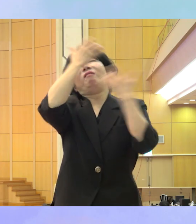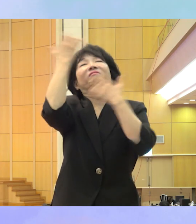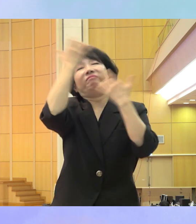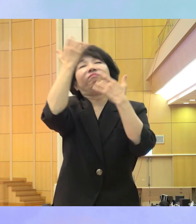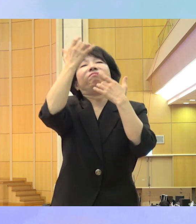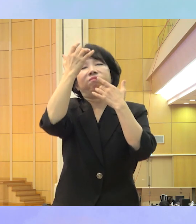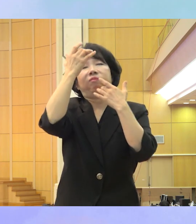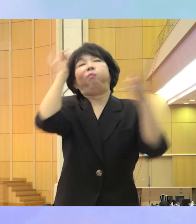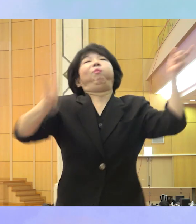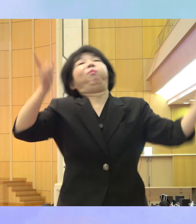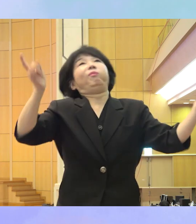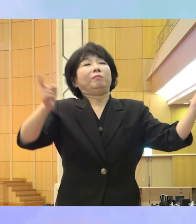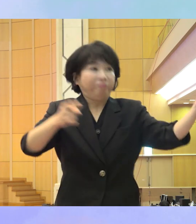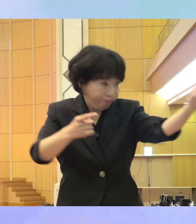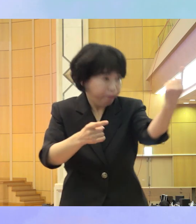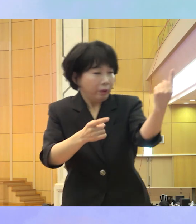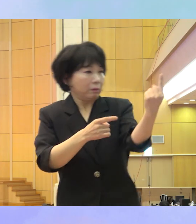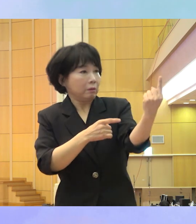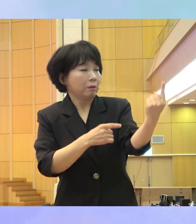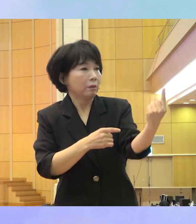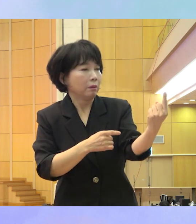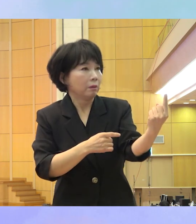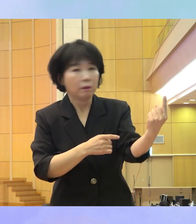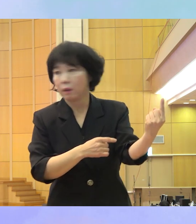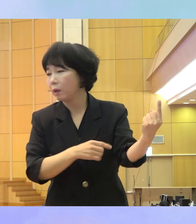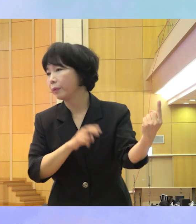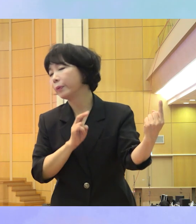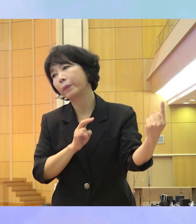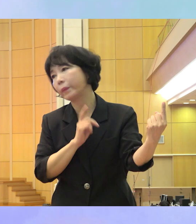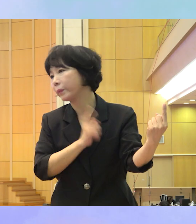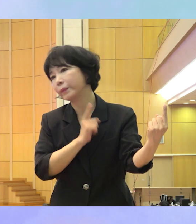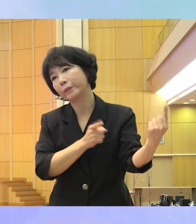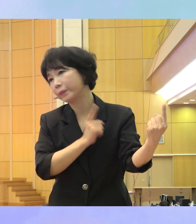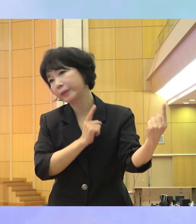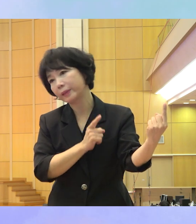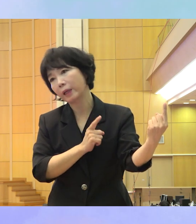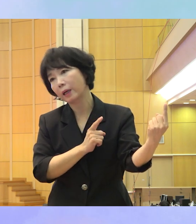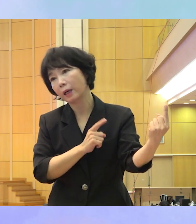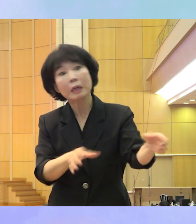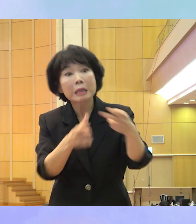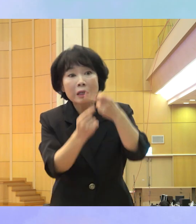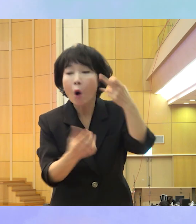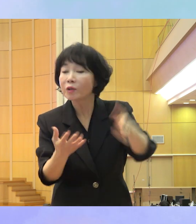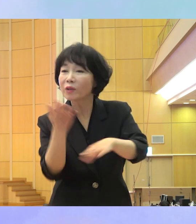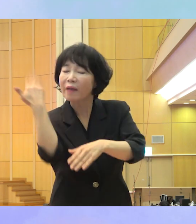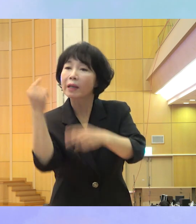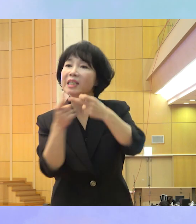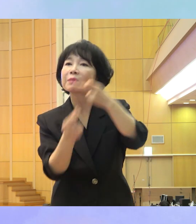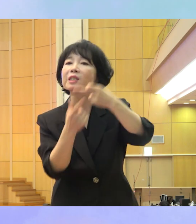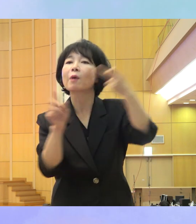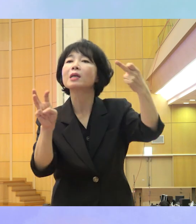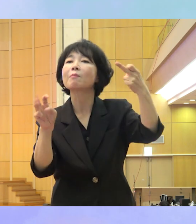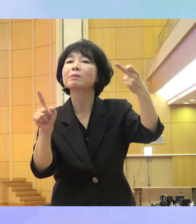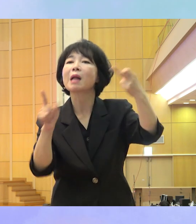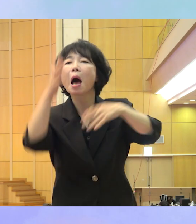해롱해롱 하면서 12월 30일 날인 줄로 제가 기억하는데,